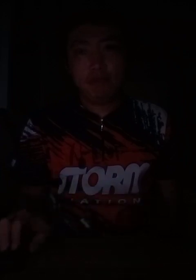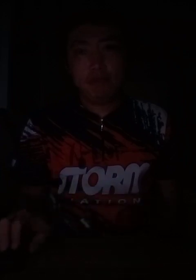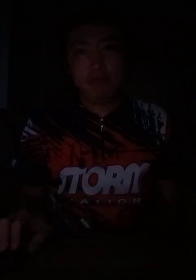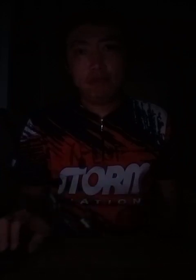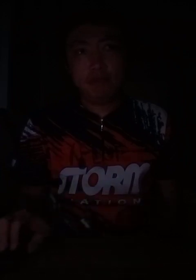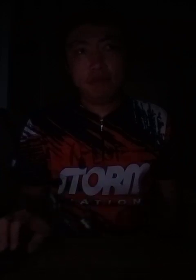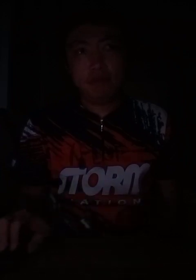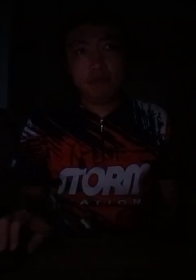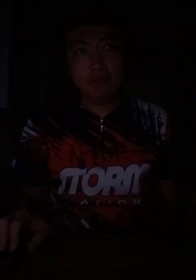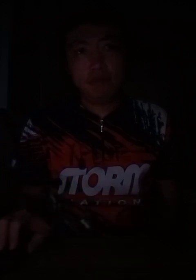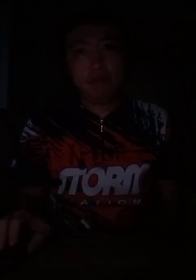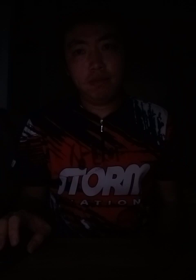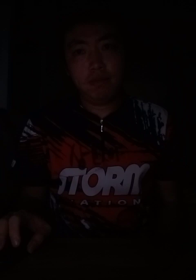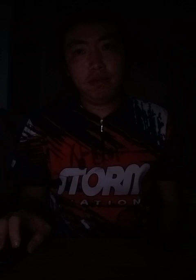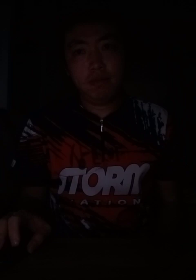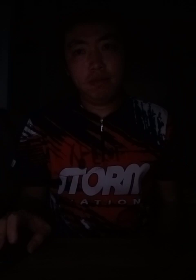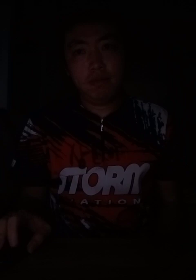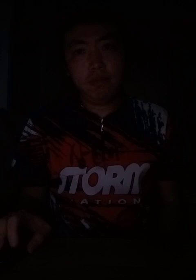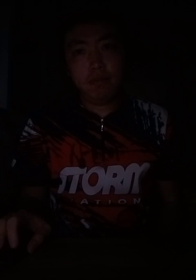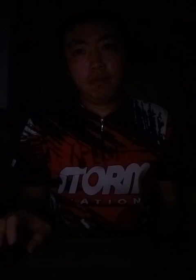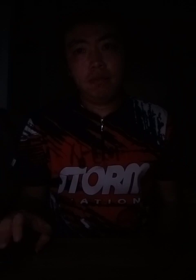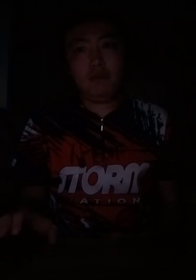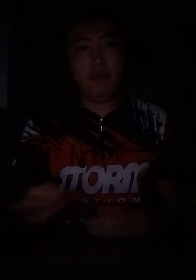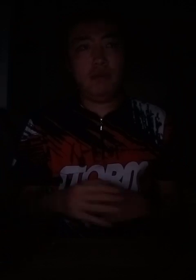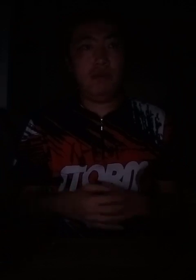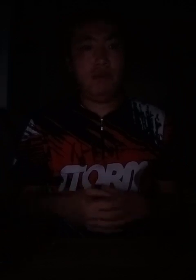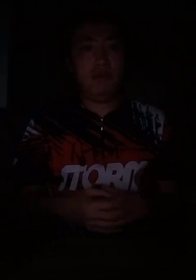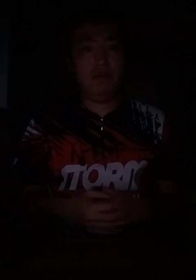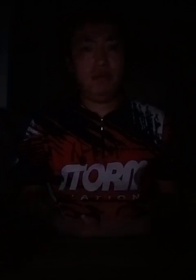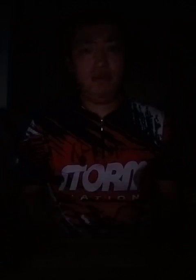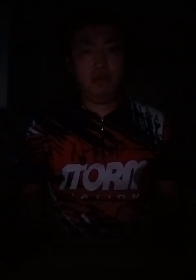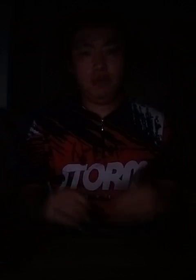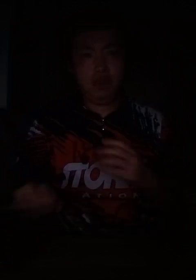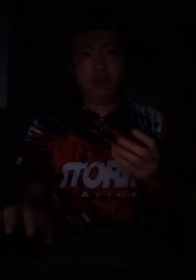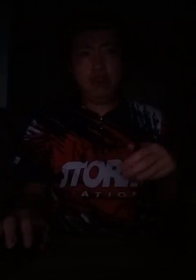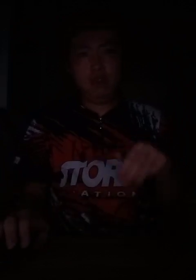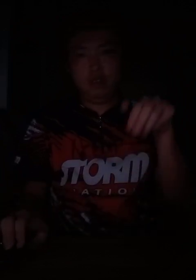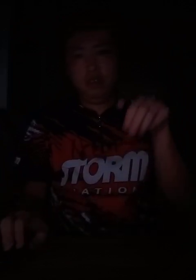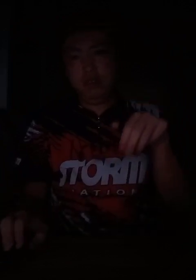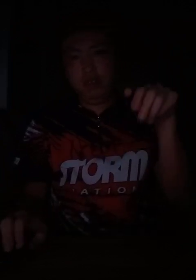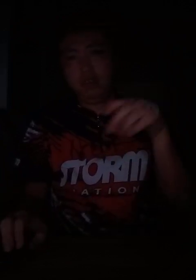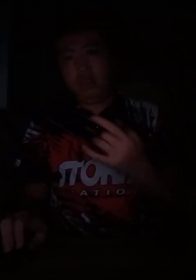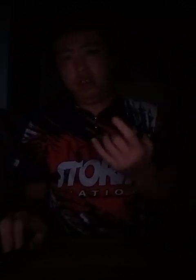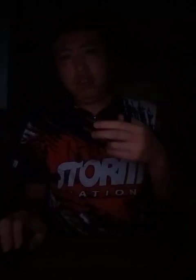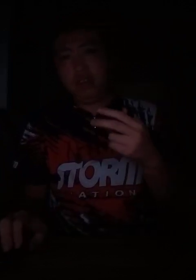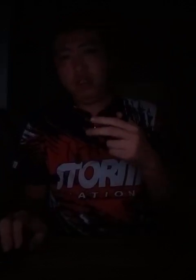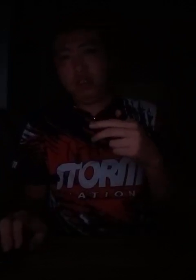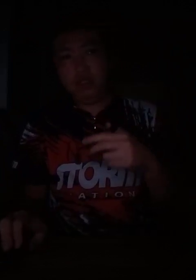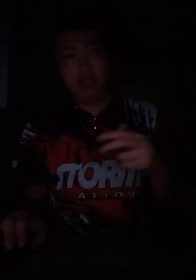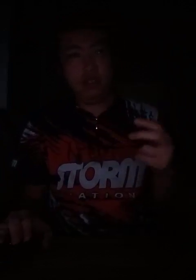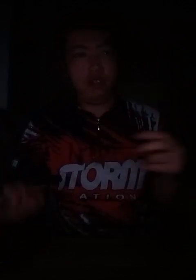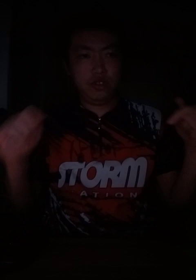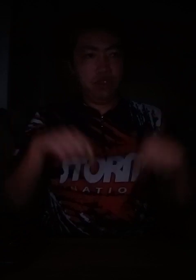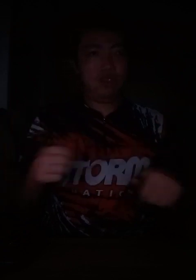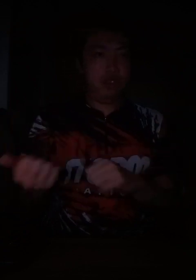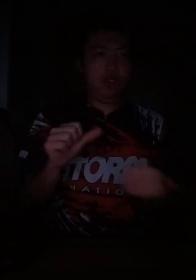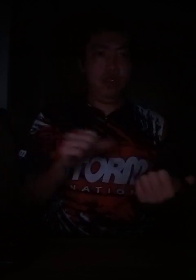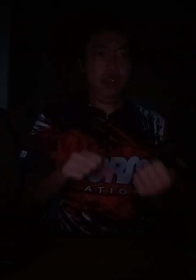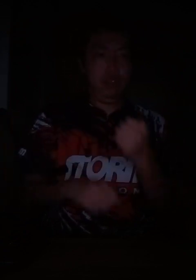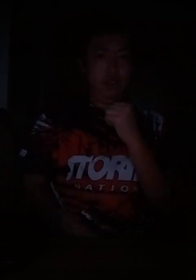천무금의 맛이 끝까지 간다면. 아파트 엘리베이터를 고치던 20대 청년이 추락해 숨지는 사고가